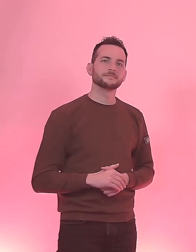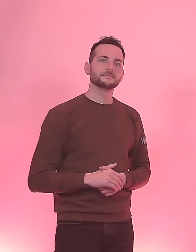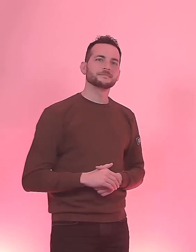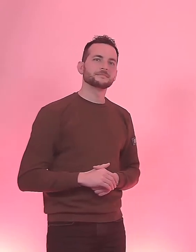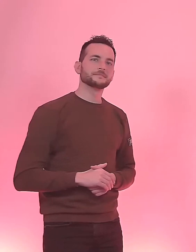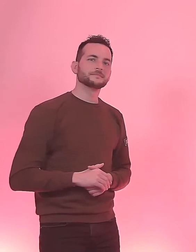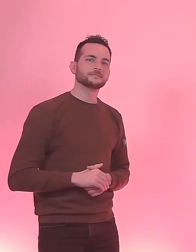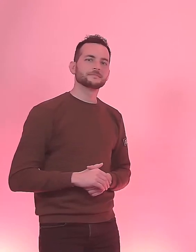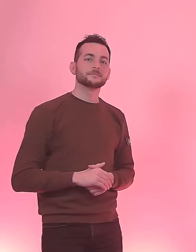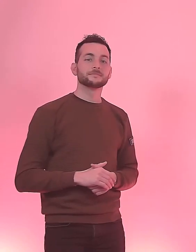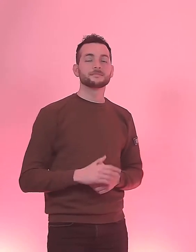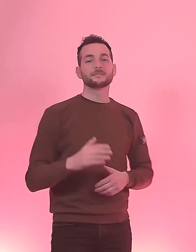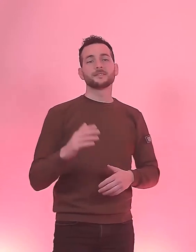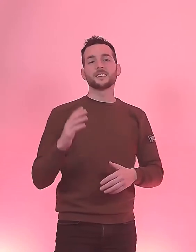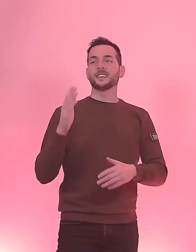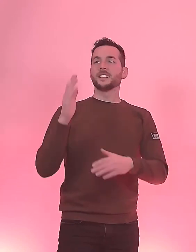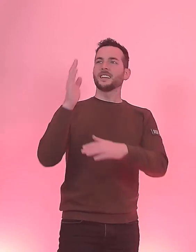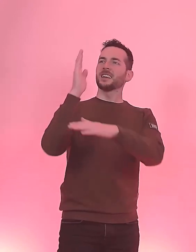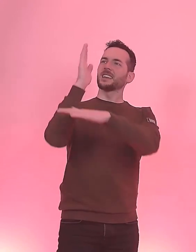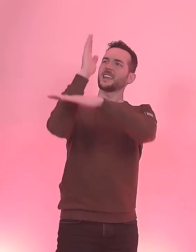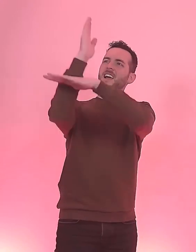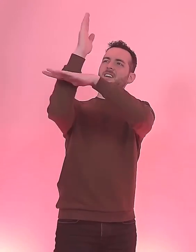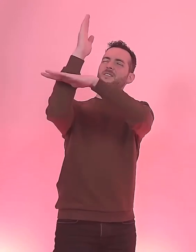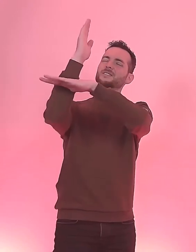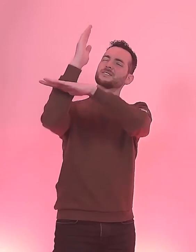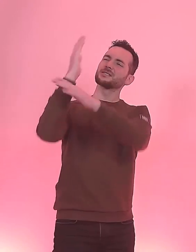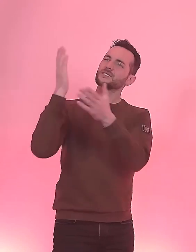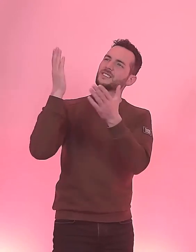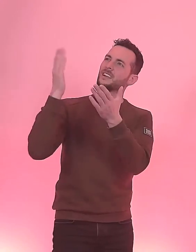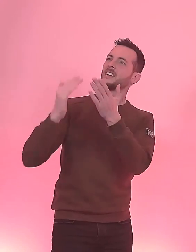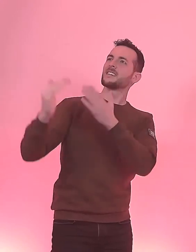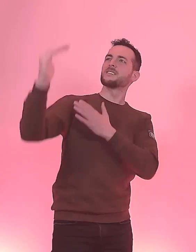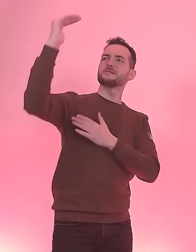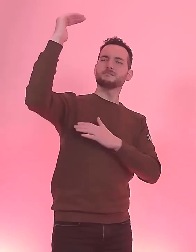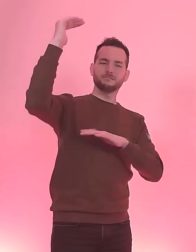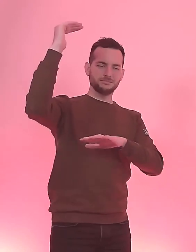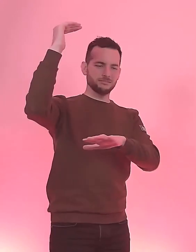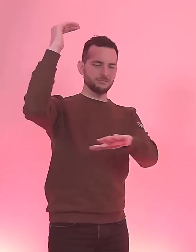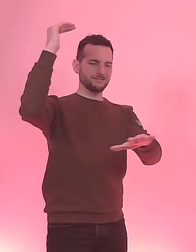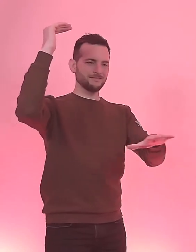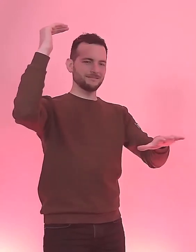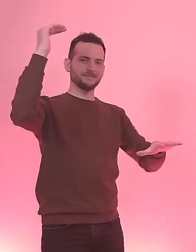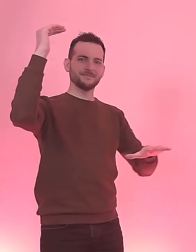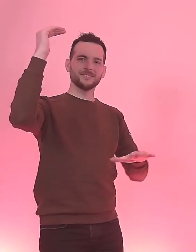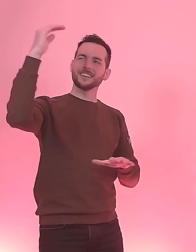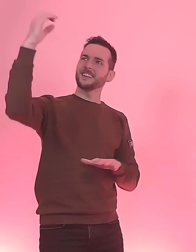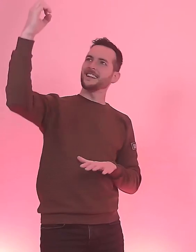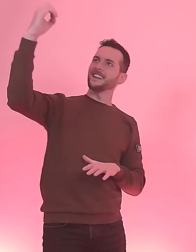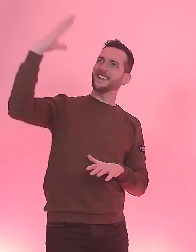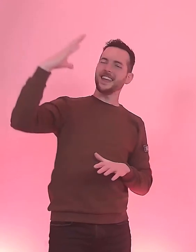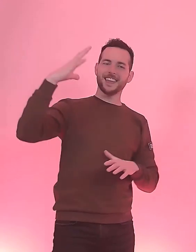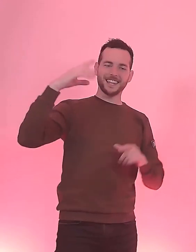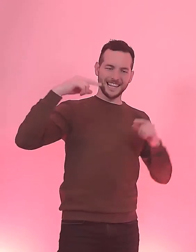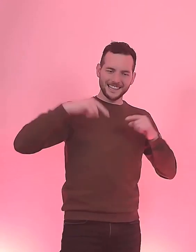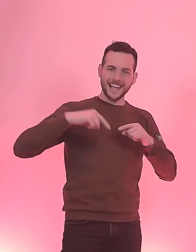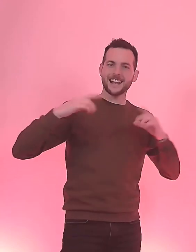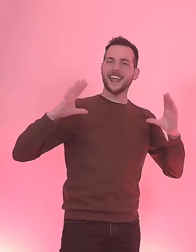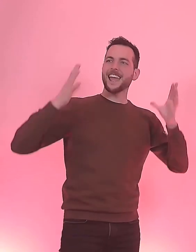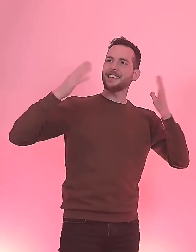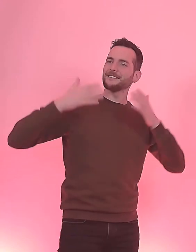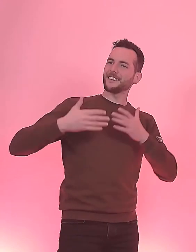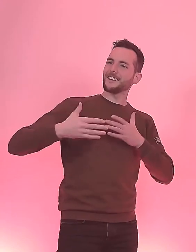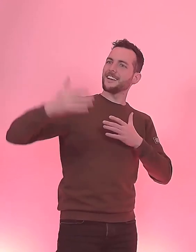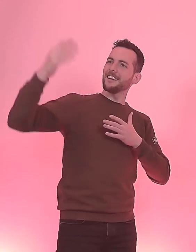peter cras polio in deze luidt de klas